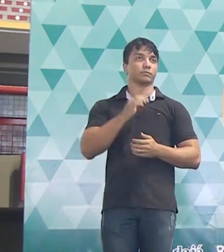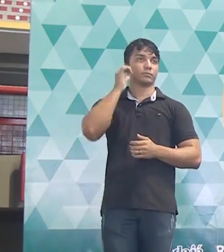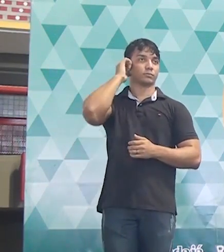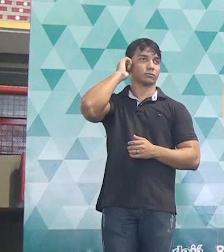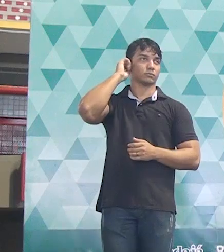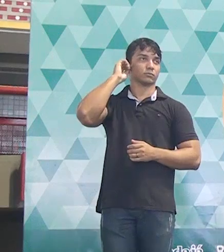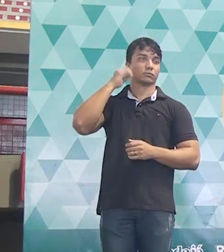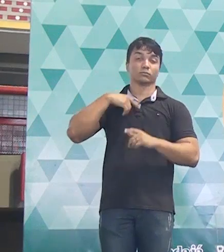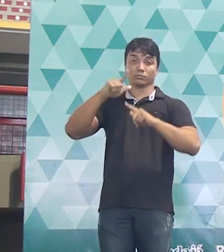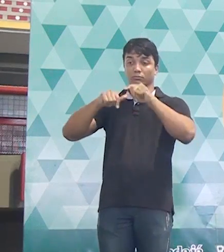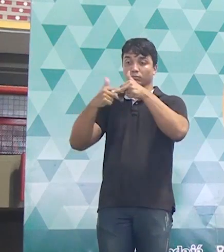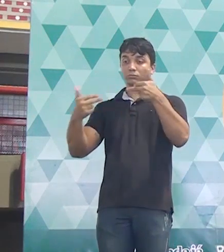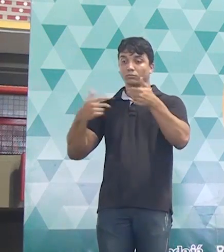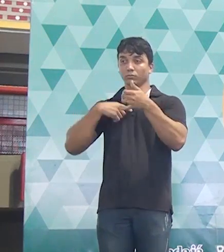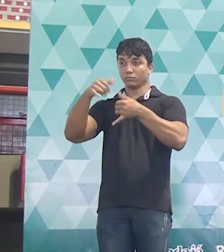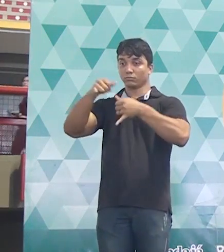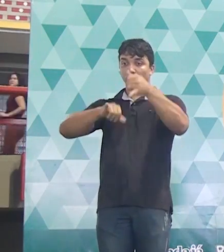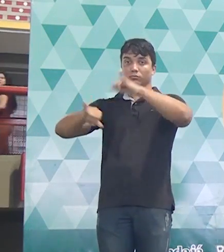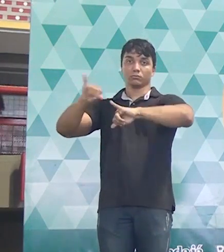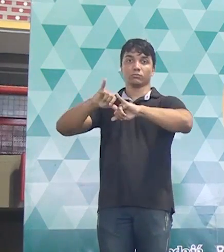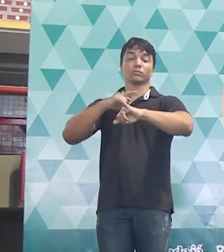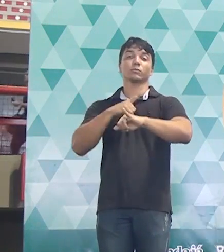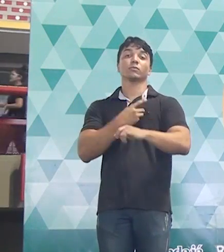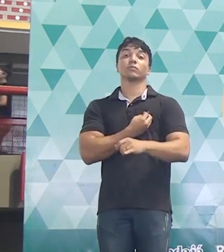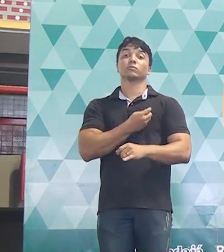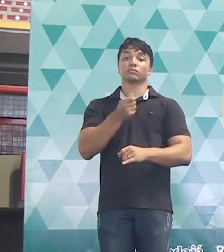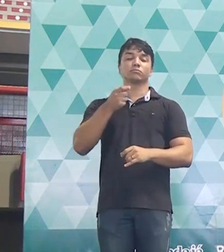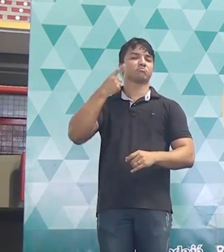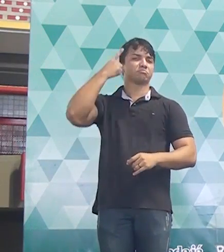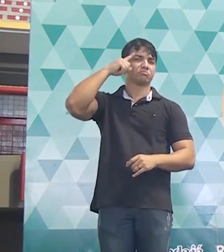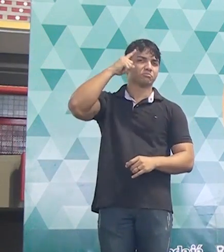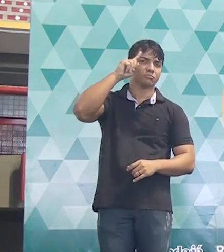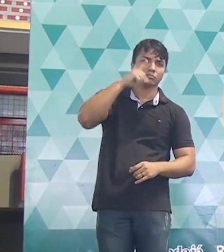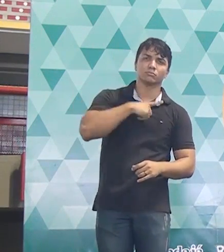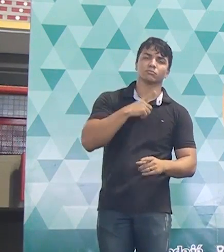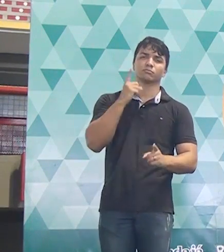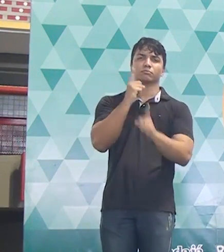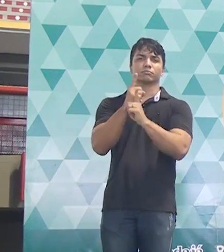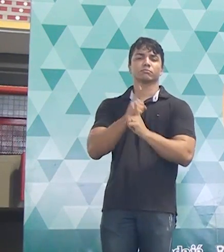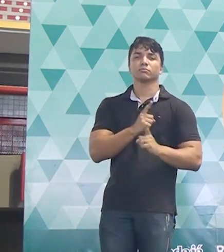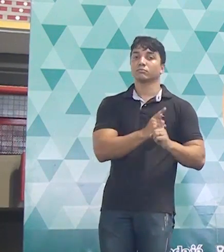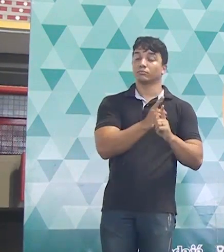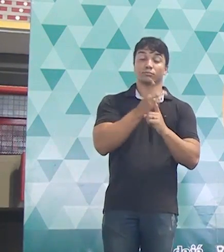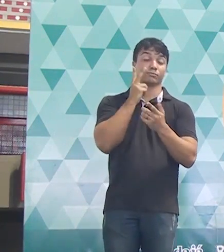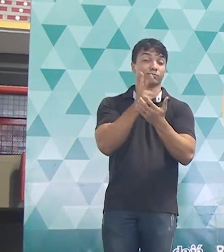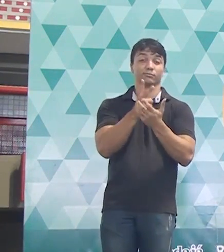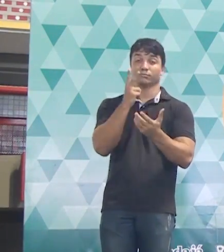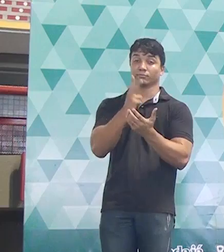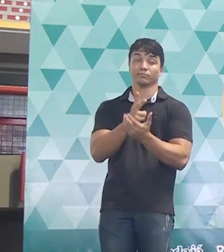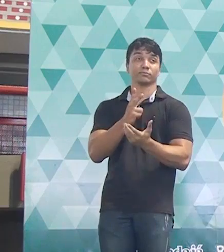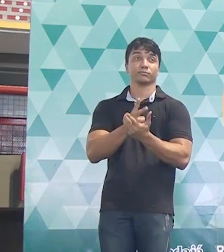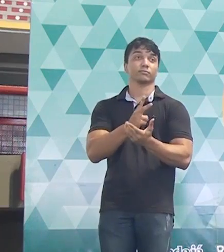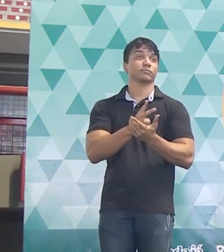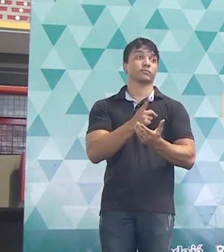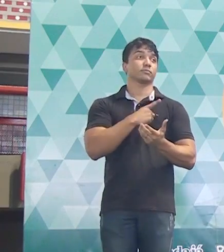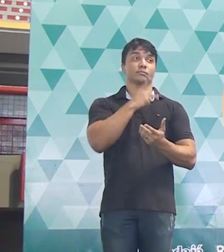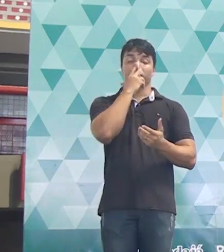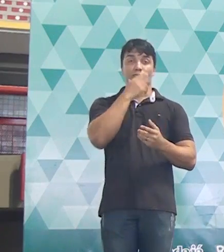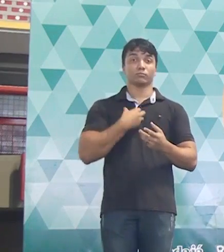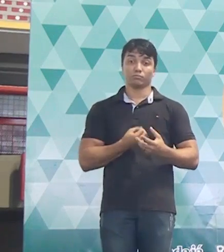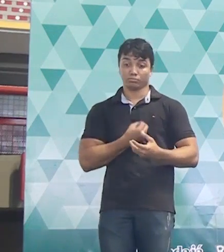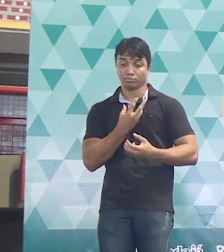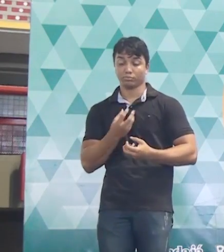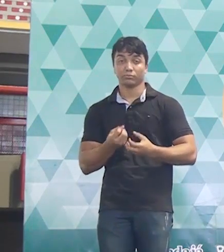Pessoal, as substâncias químicas estão presentes no nosso cotidiano o tempo inteiro. A gente convive com elas, a gente